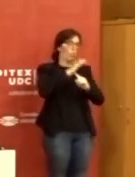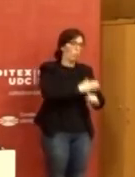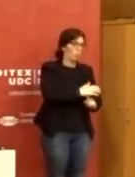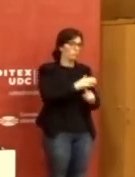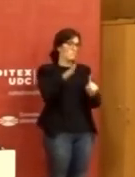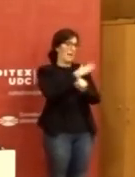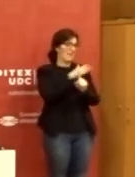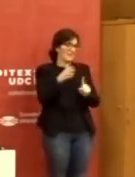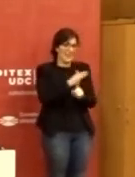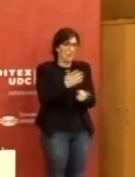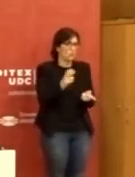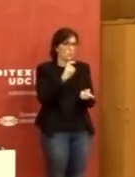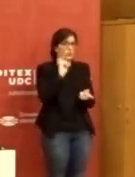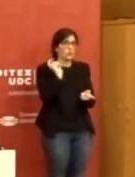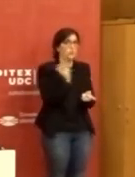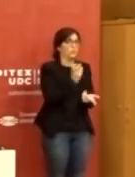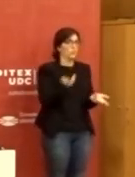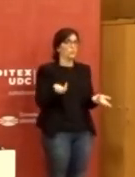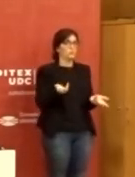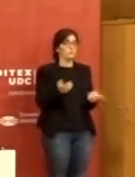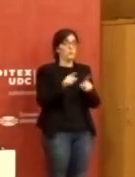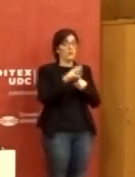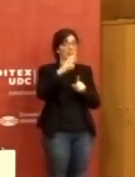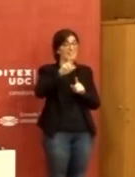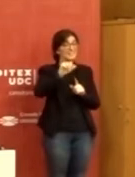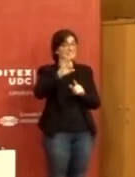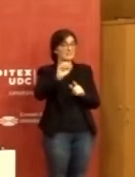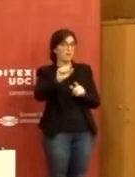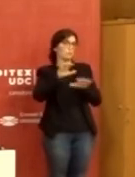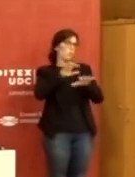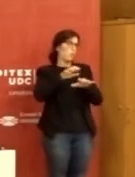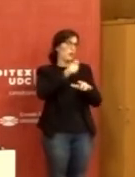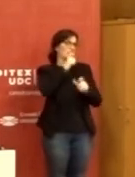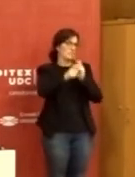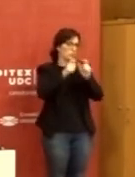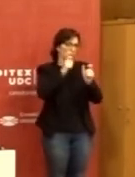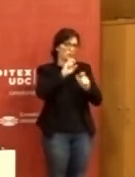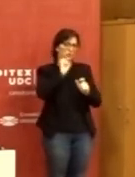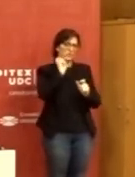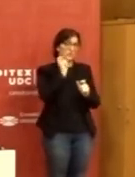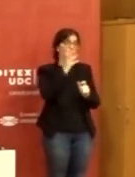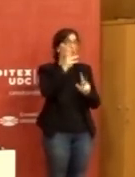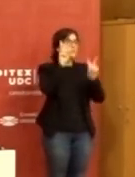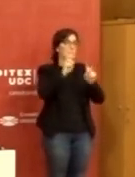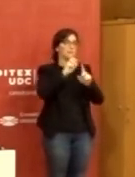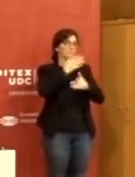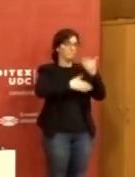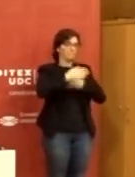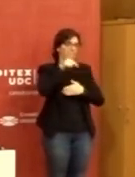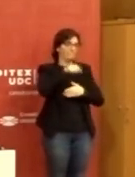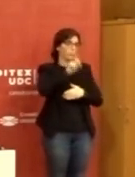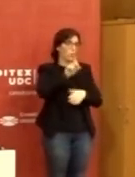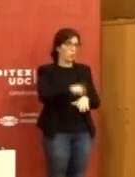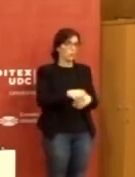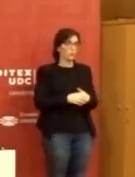de maltrato, de, como decía Cristian, de burlas, de insultos por la discapacidad.